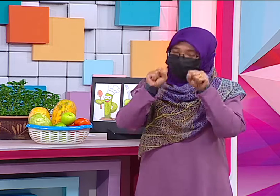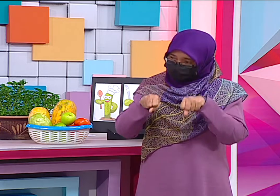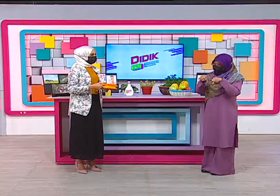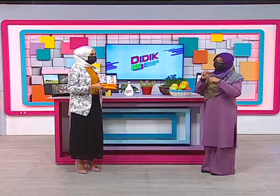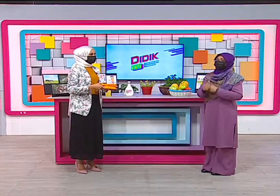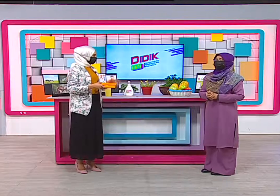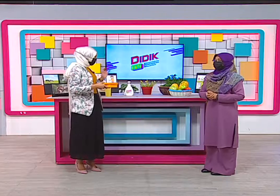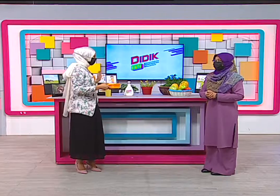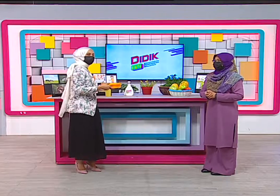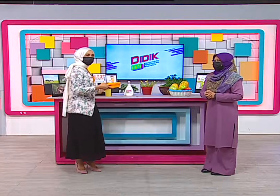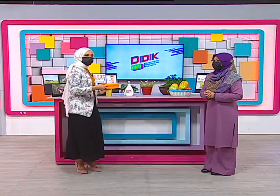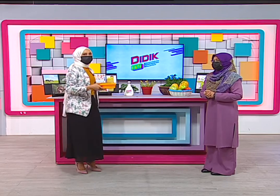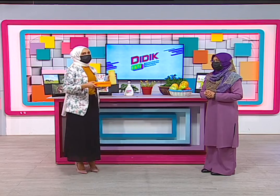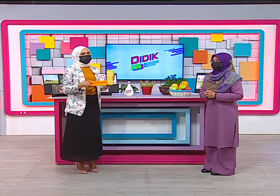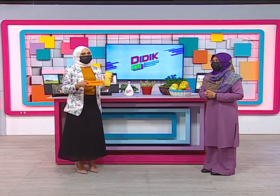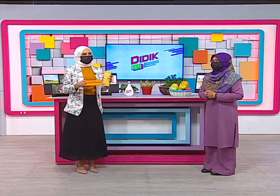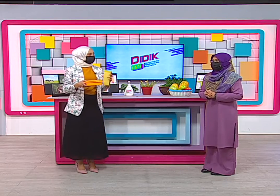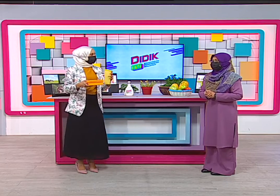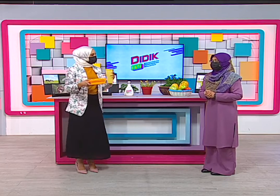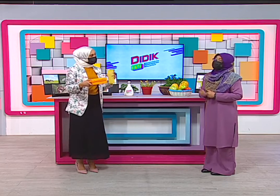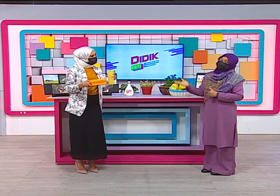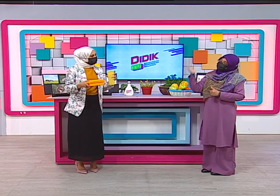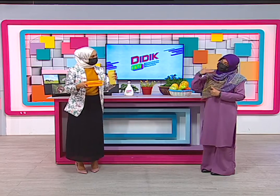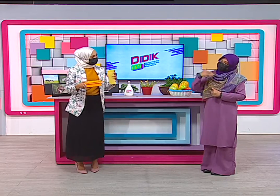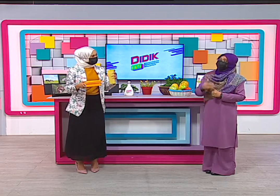boleh jam jago Kalo macetnya kita masuk kelas kita Jose